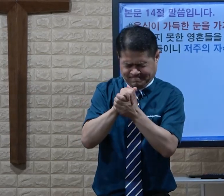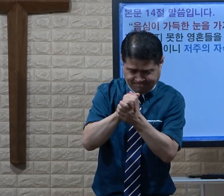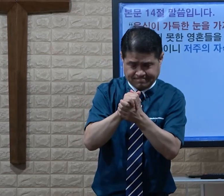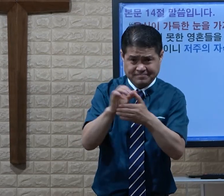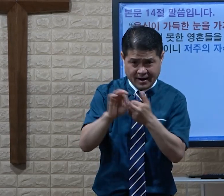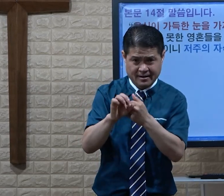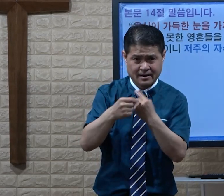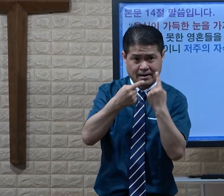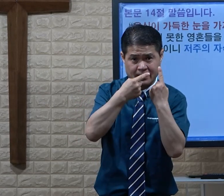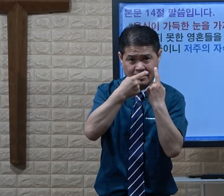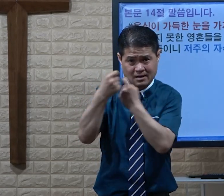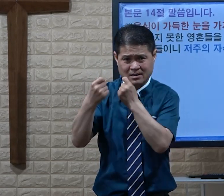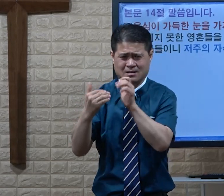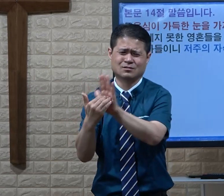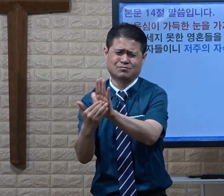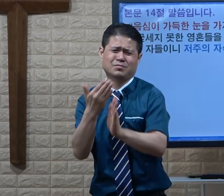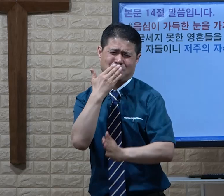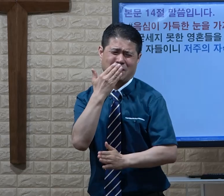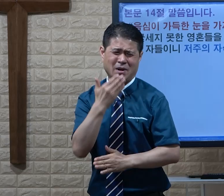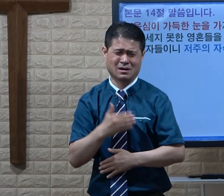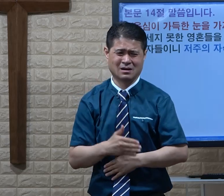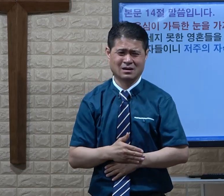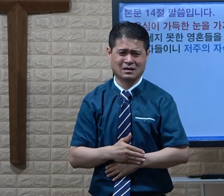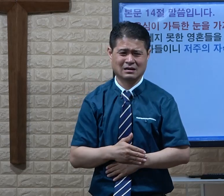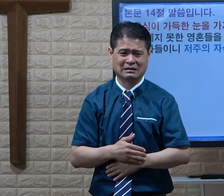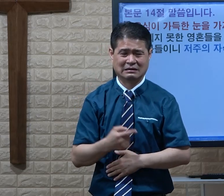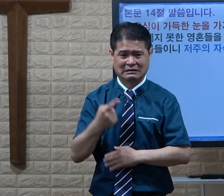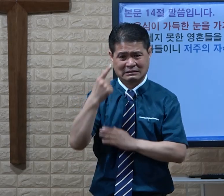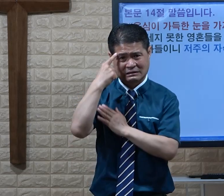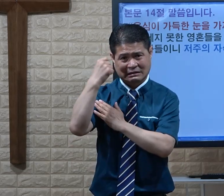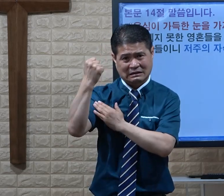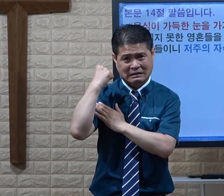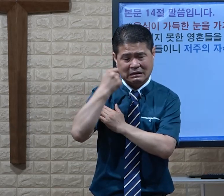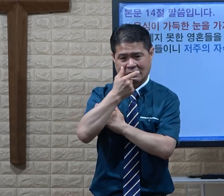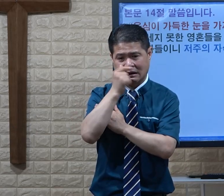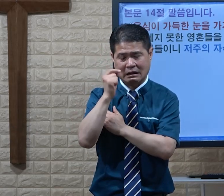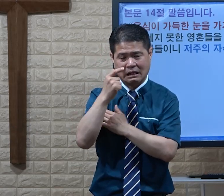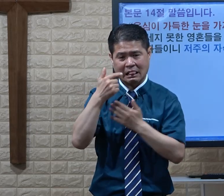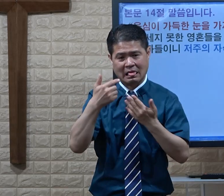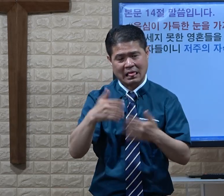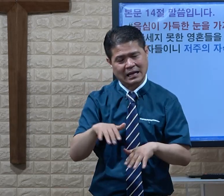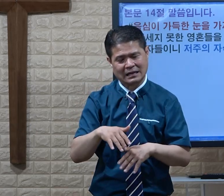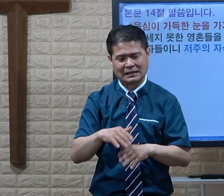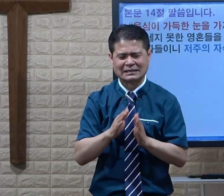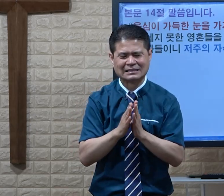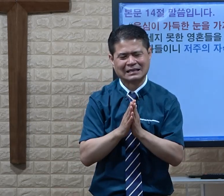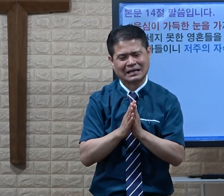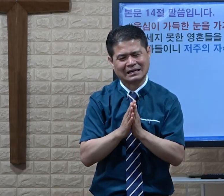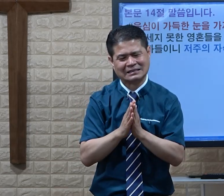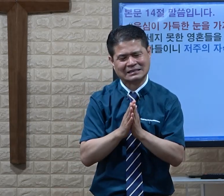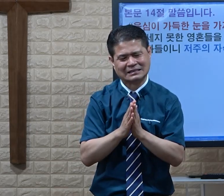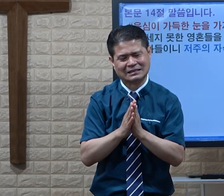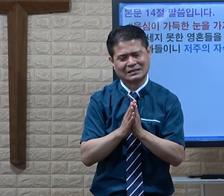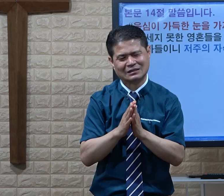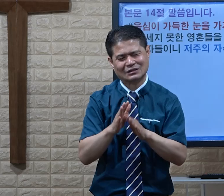정말 온 힘을 다해서 기도를 했는데 그러면 지킬 수 있는 것이 아닙니까? 그렇지만 잠시